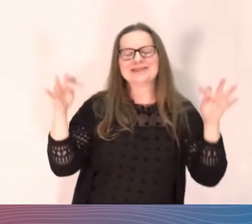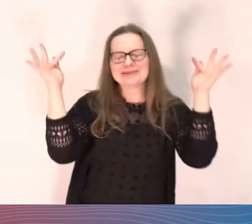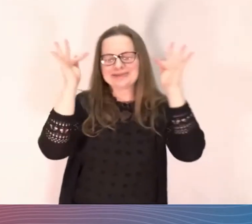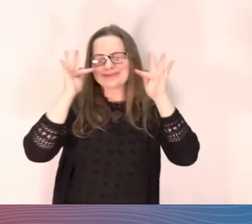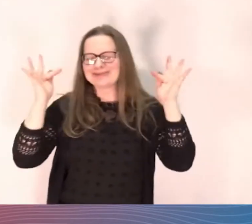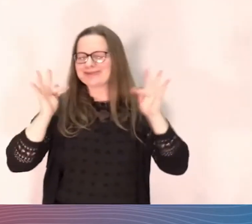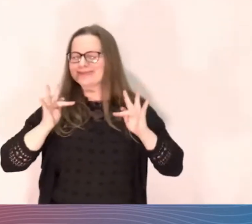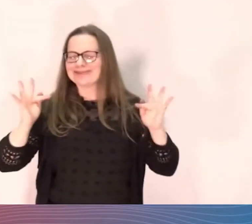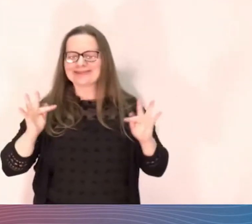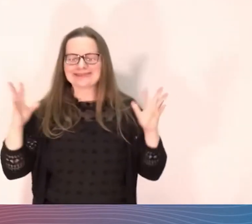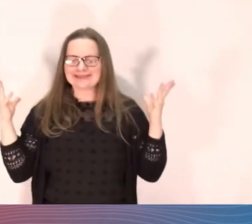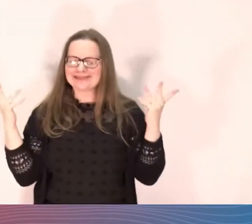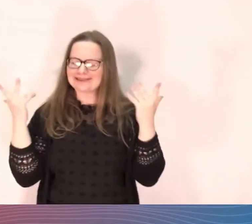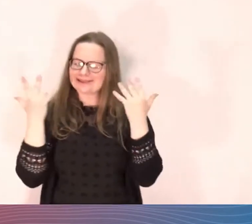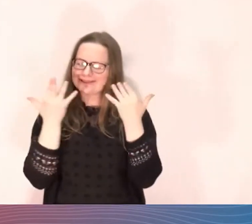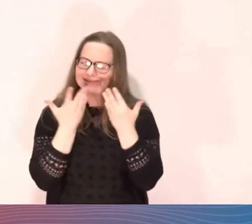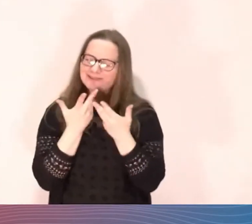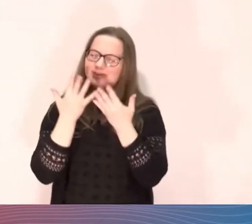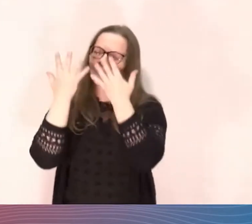cheia de glória.